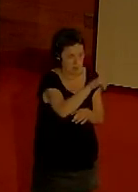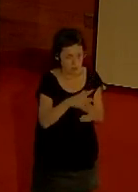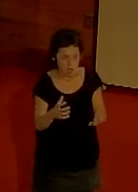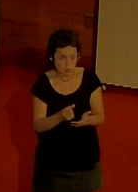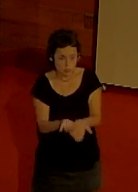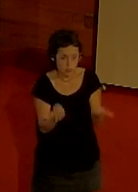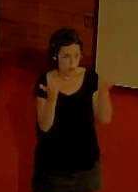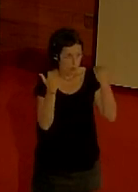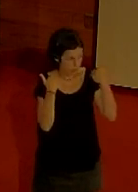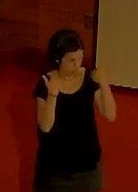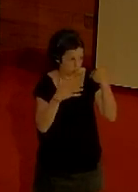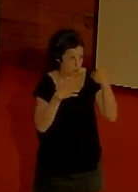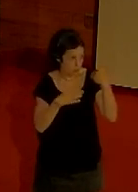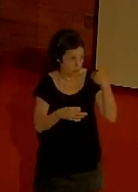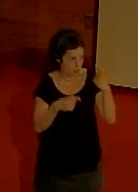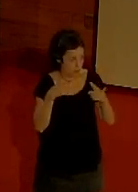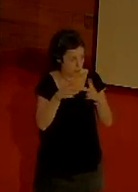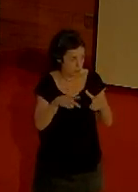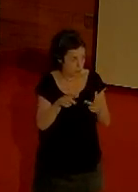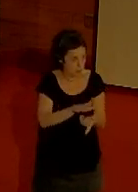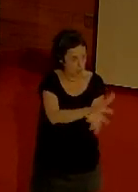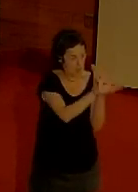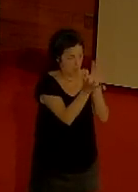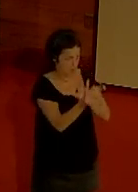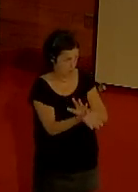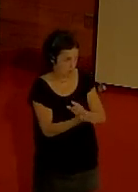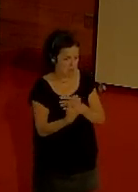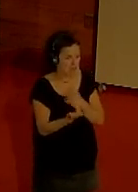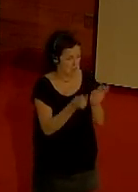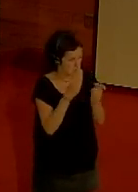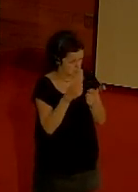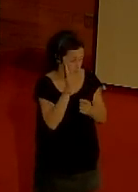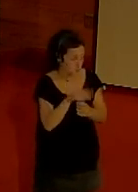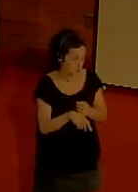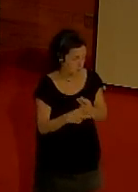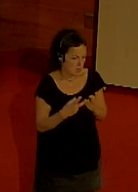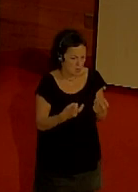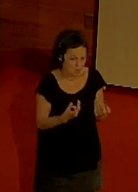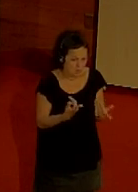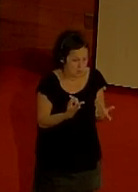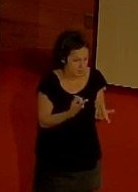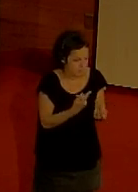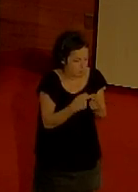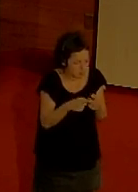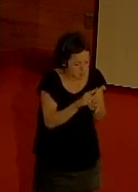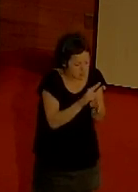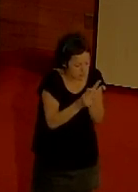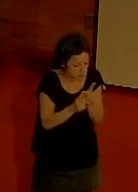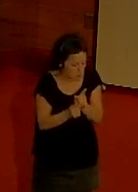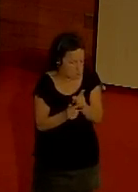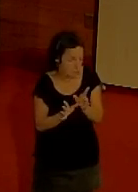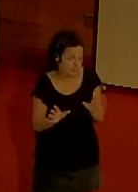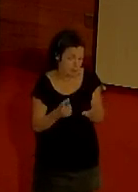En cada crónica, en cada fotografía está esa semilla de la transformación, aunque sea pequeñita, y eso es a largo plazo, pero creo que sí que